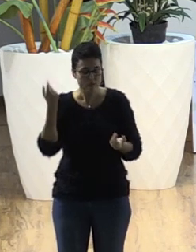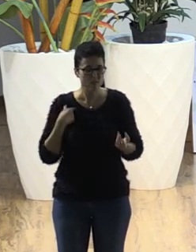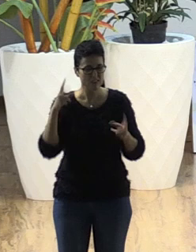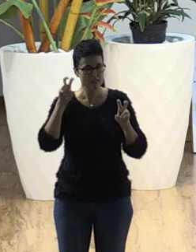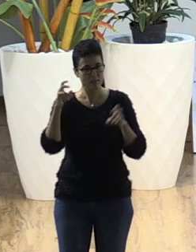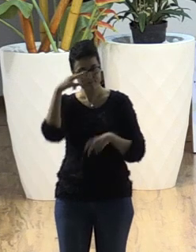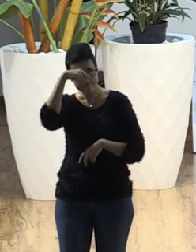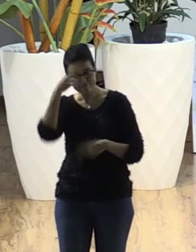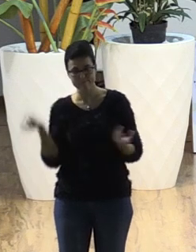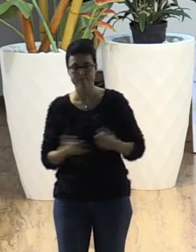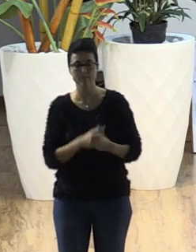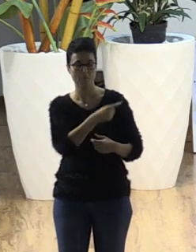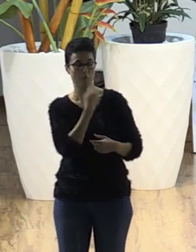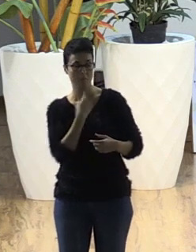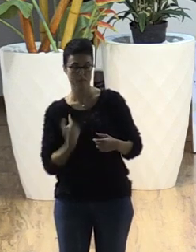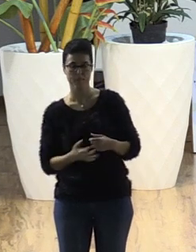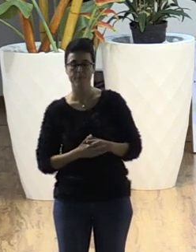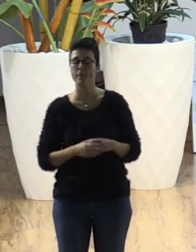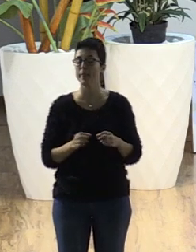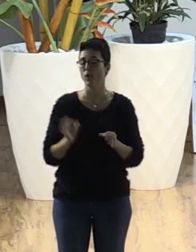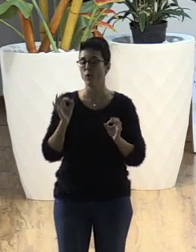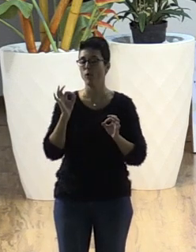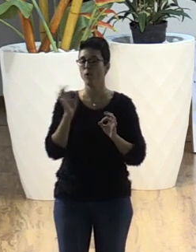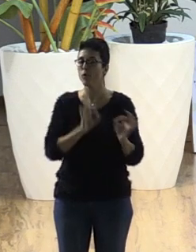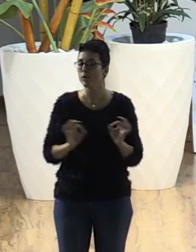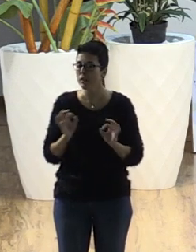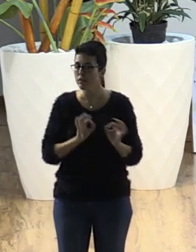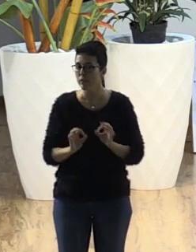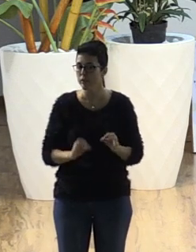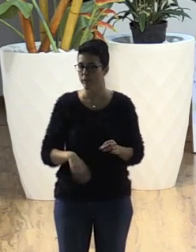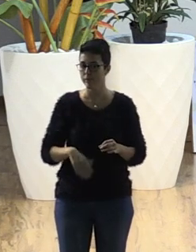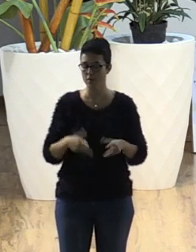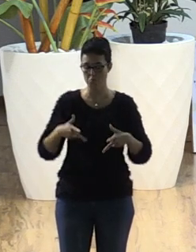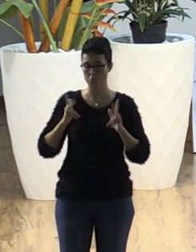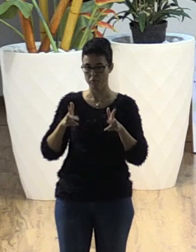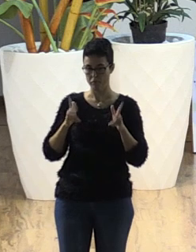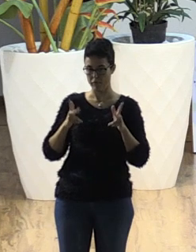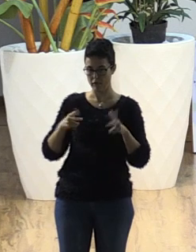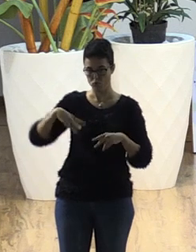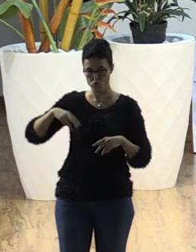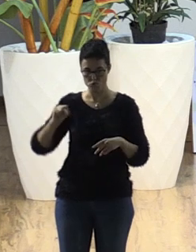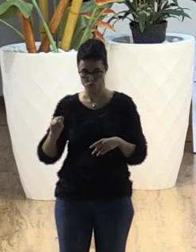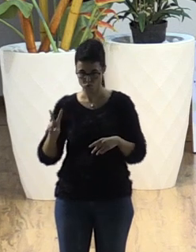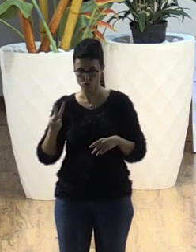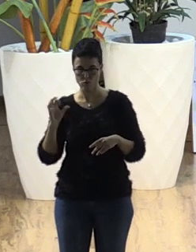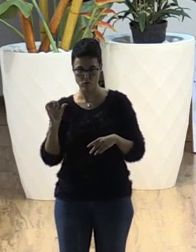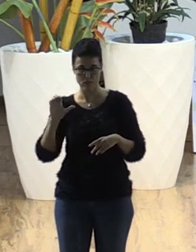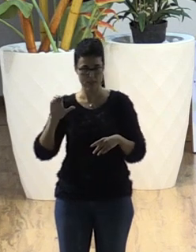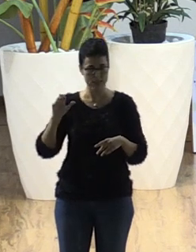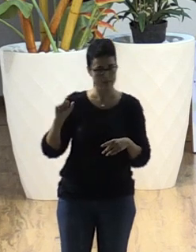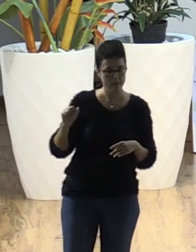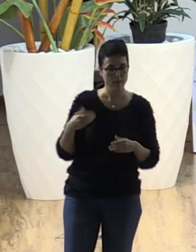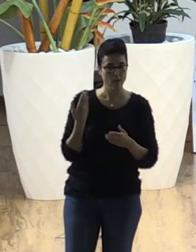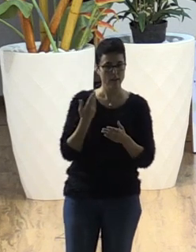preocupa. Y él me decía, pues mira, hay una organización que se llama Free Muse, que en el 2017 presentó un informe en